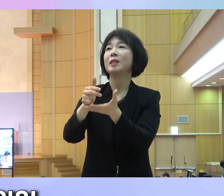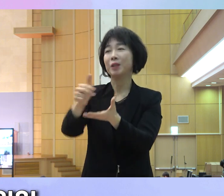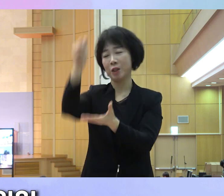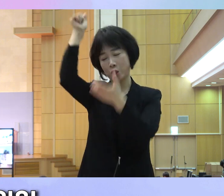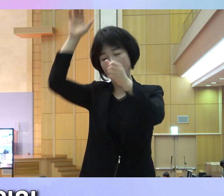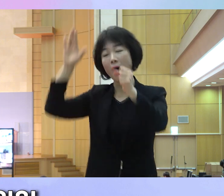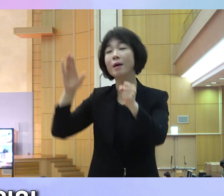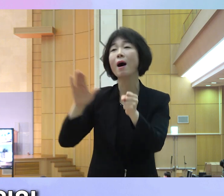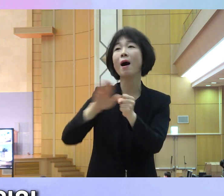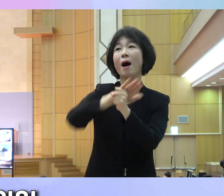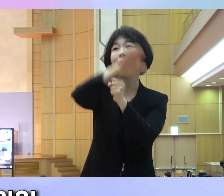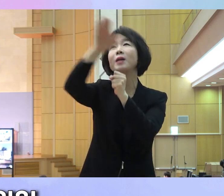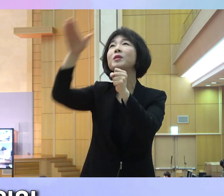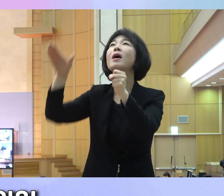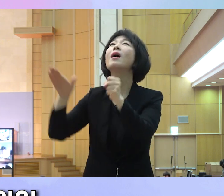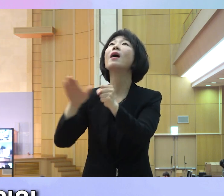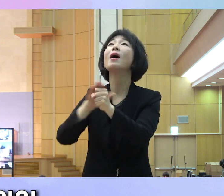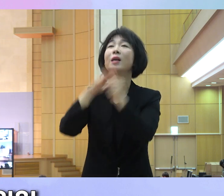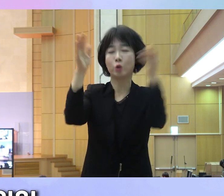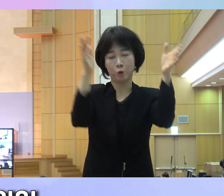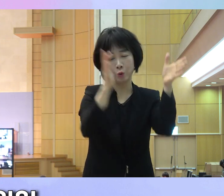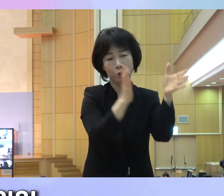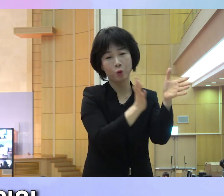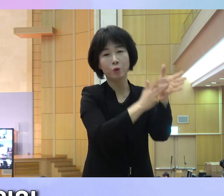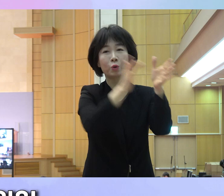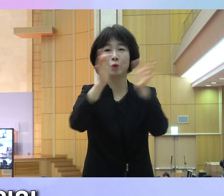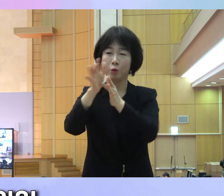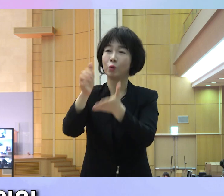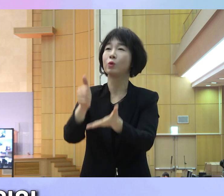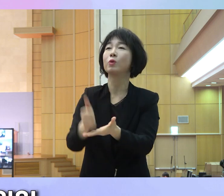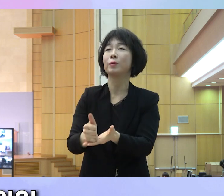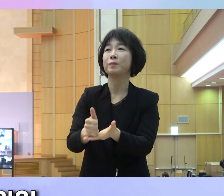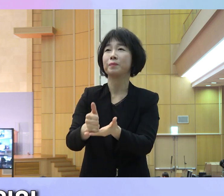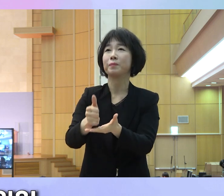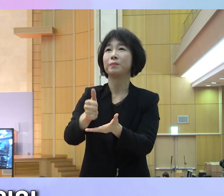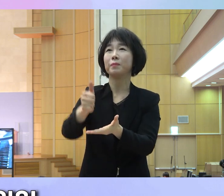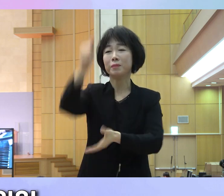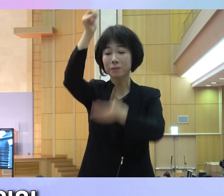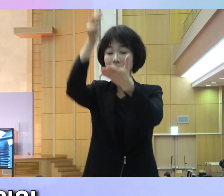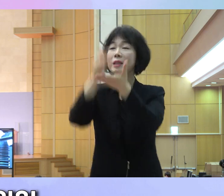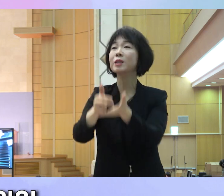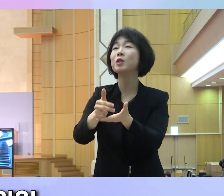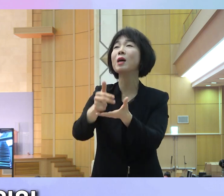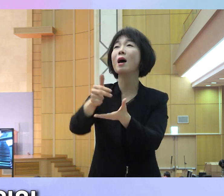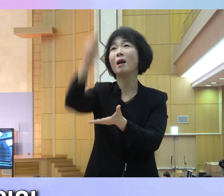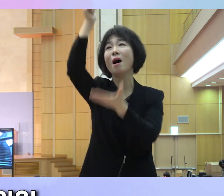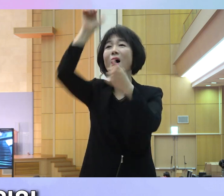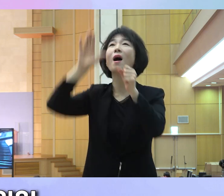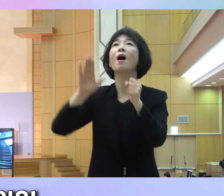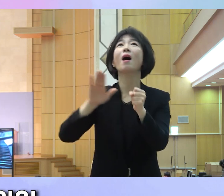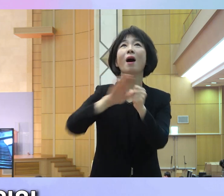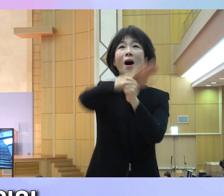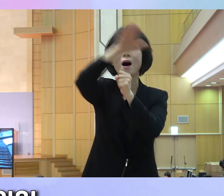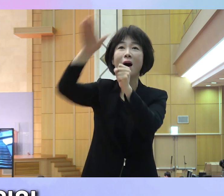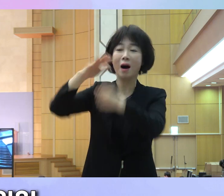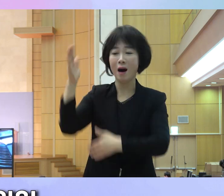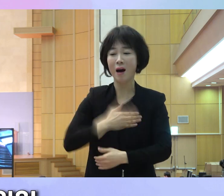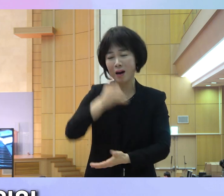영원한 그 사랑 찬양합니다. 그 사랑 날 위해 죽으신 그 사랑